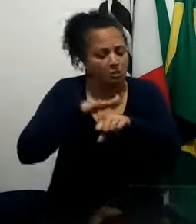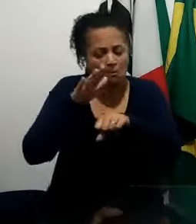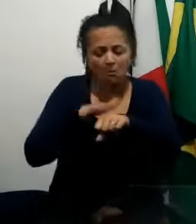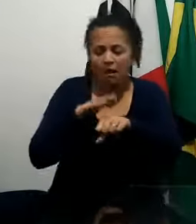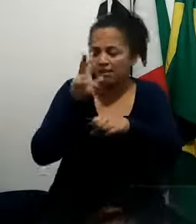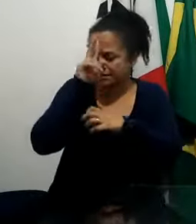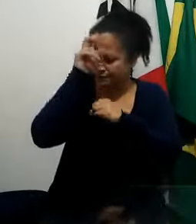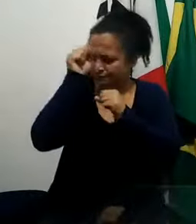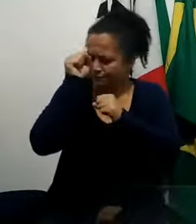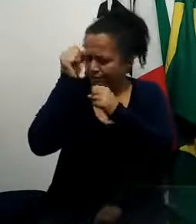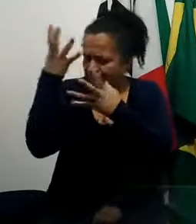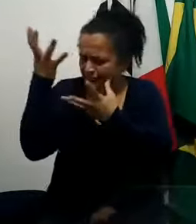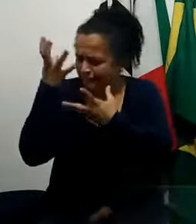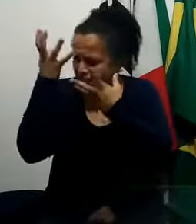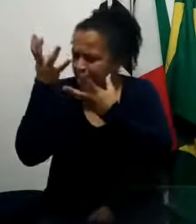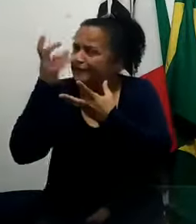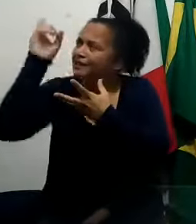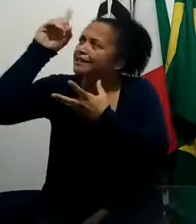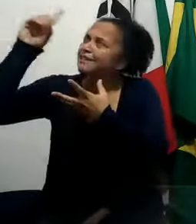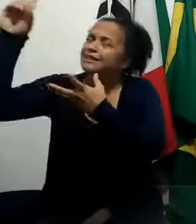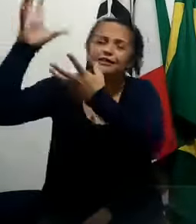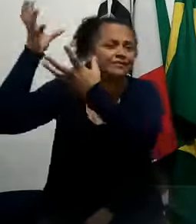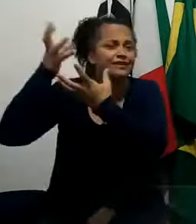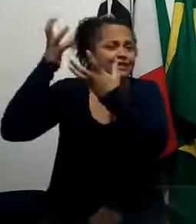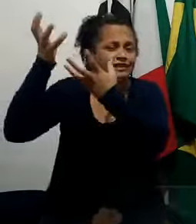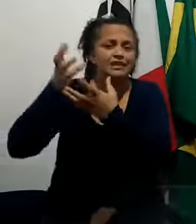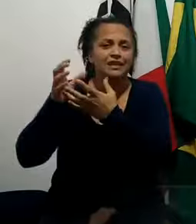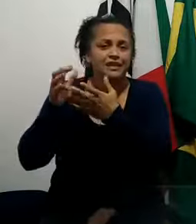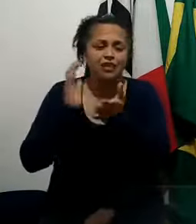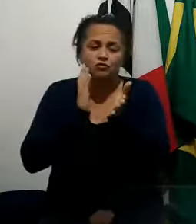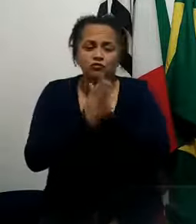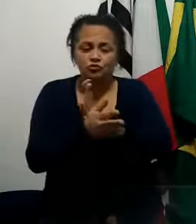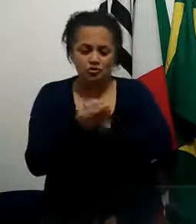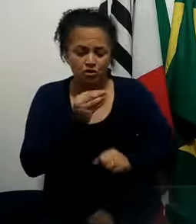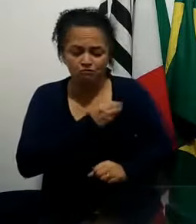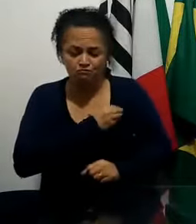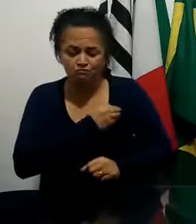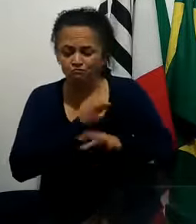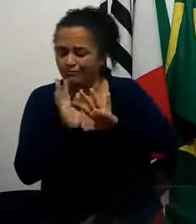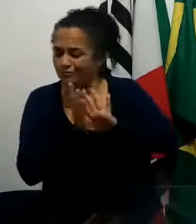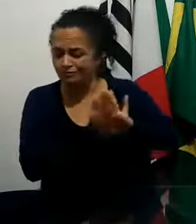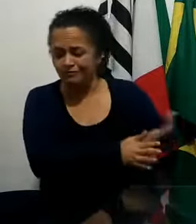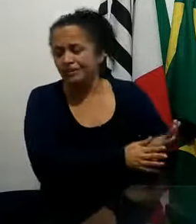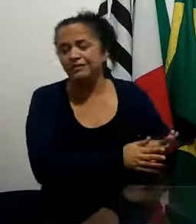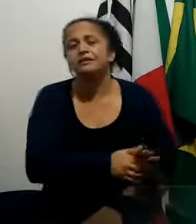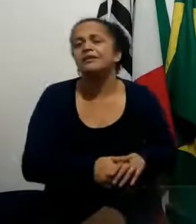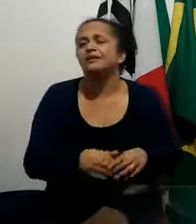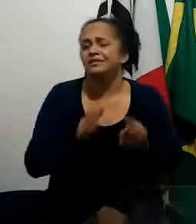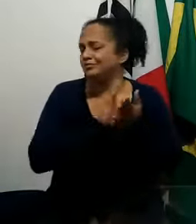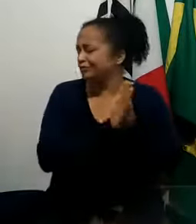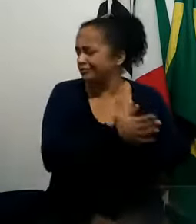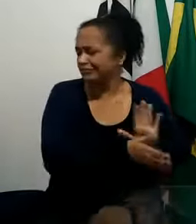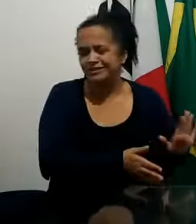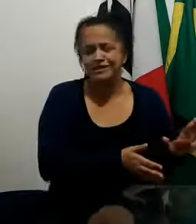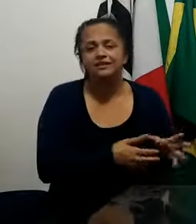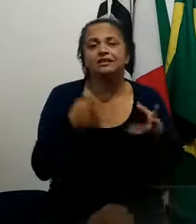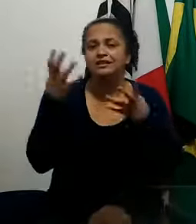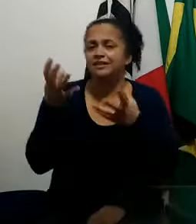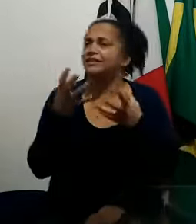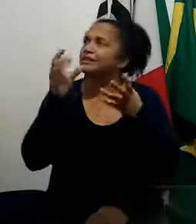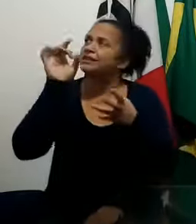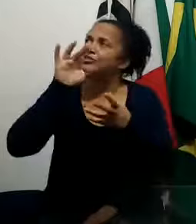buscar mais e mais o Senhor, fugir da aparência do mal, da concupiscência dos olhos, da concupiscência da